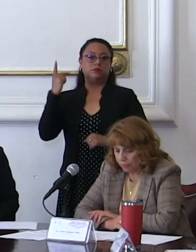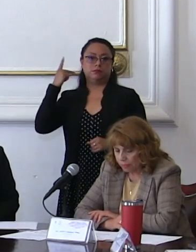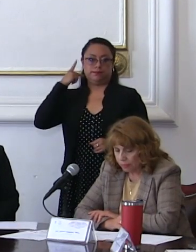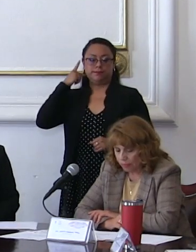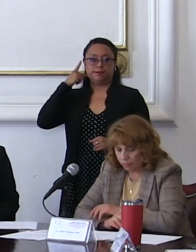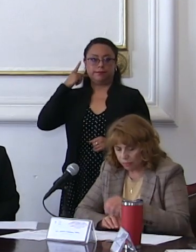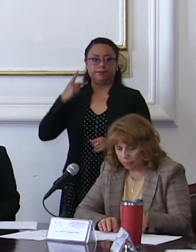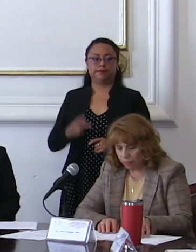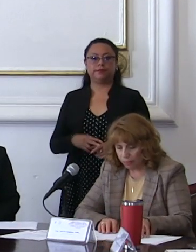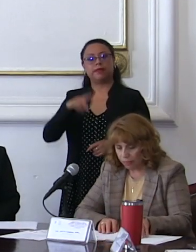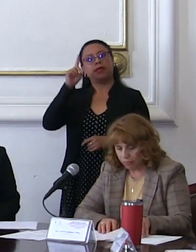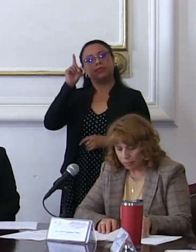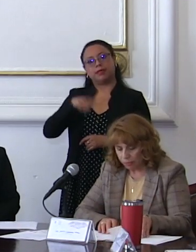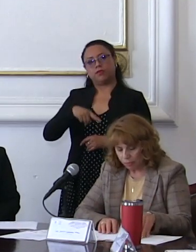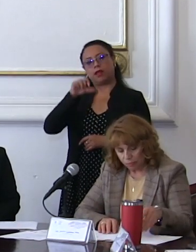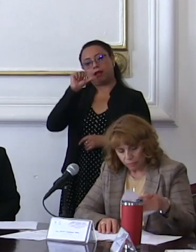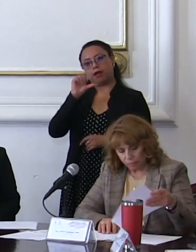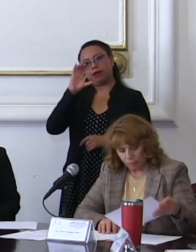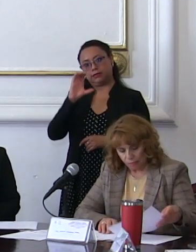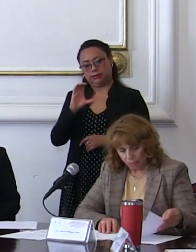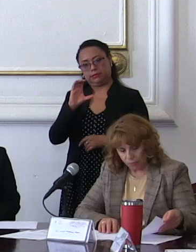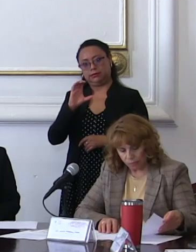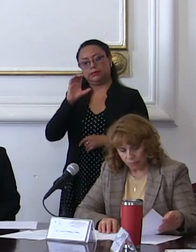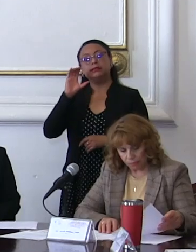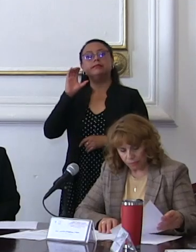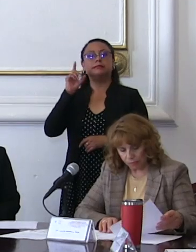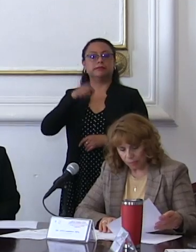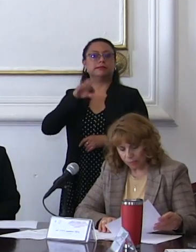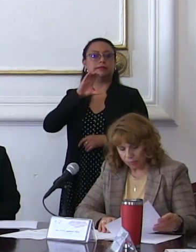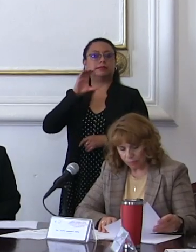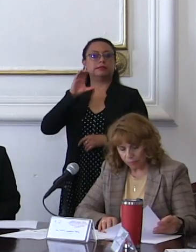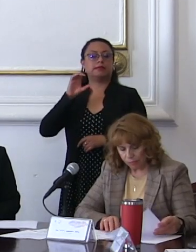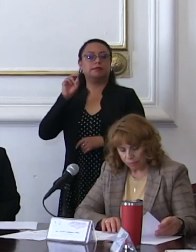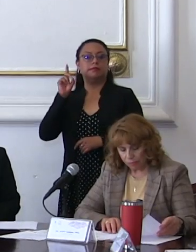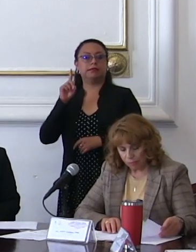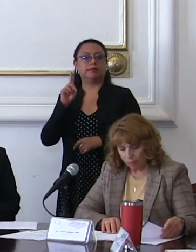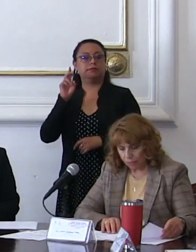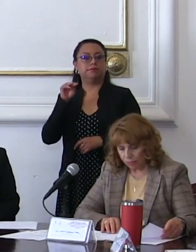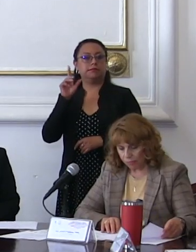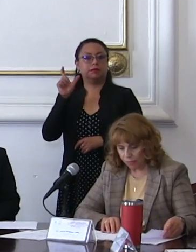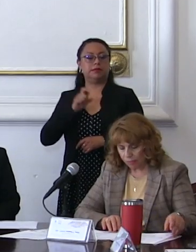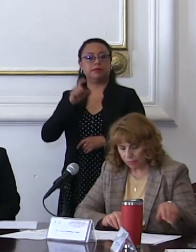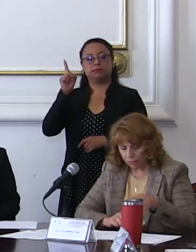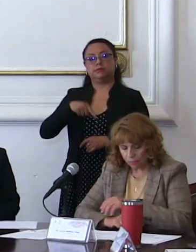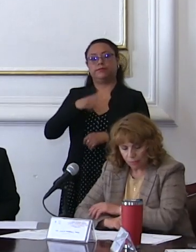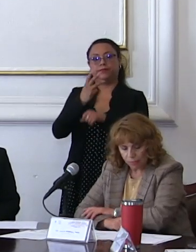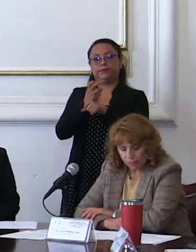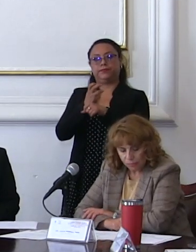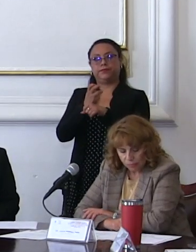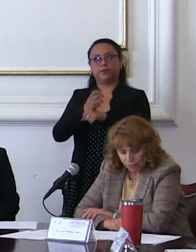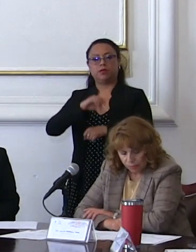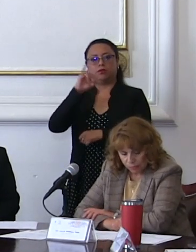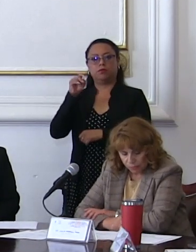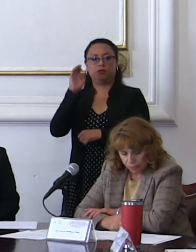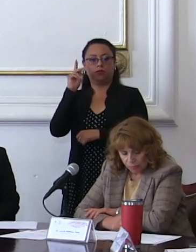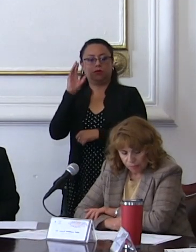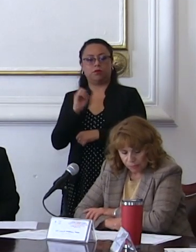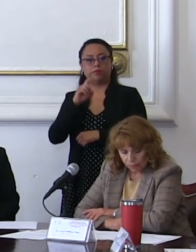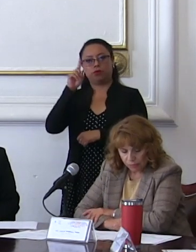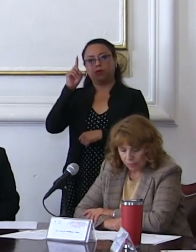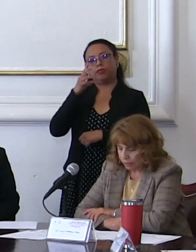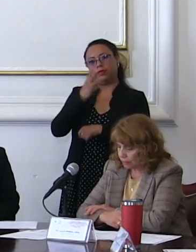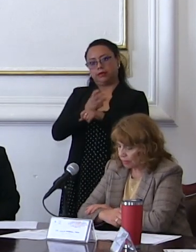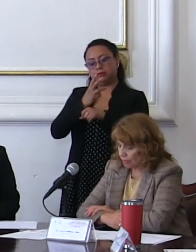Política. Diagonal AC, diagonal CCDMX, diagonal tercera Jucopo,